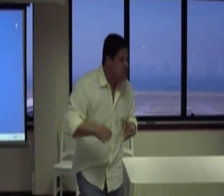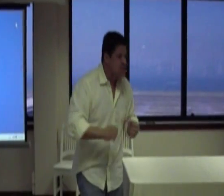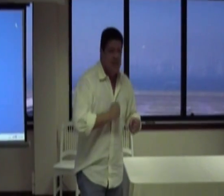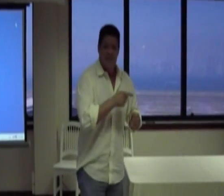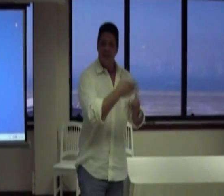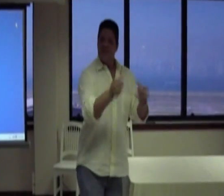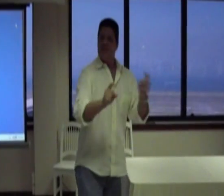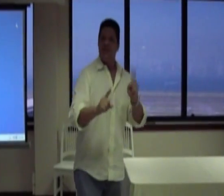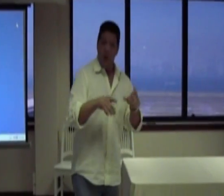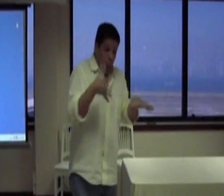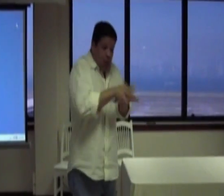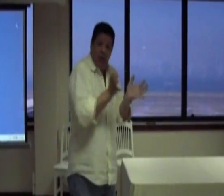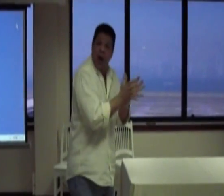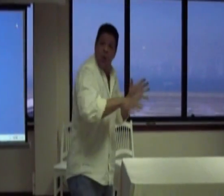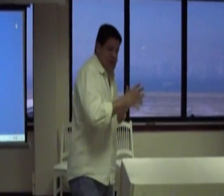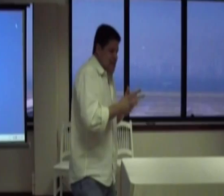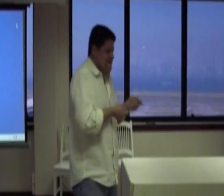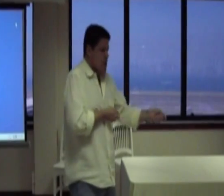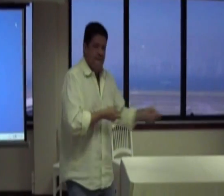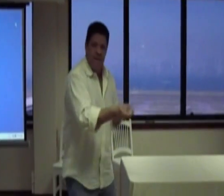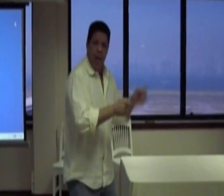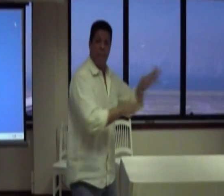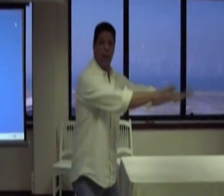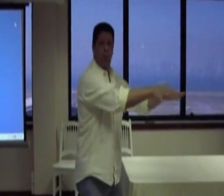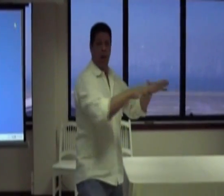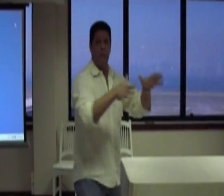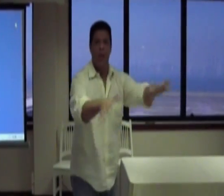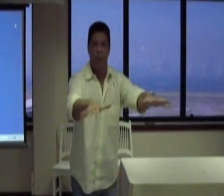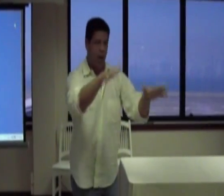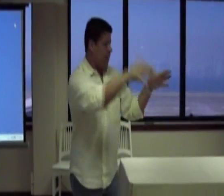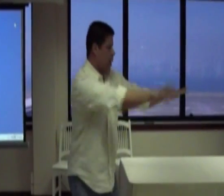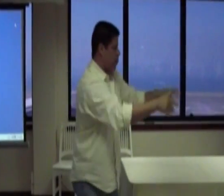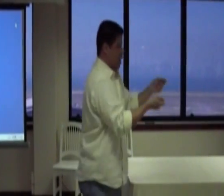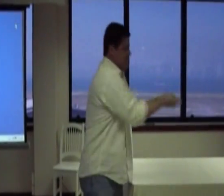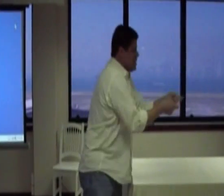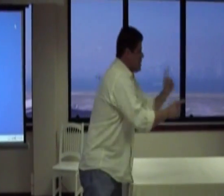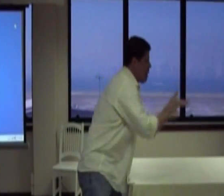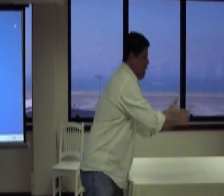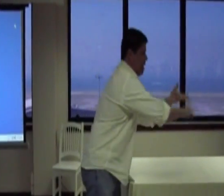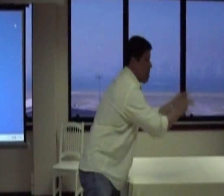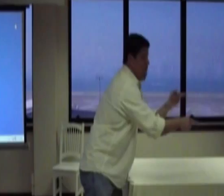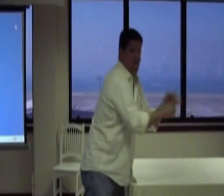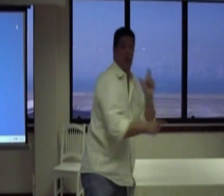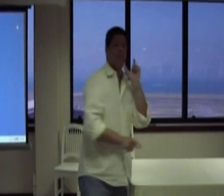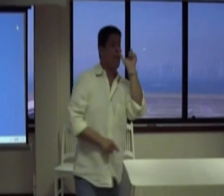a UMEC não aceitou essa questão da inclusão. Eles colocaram como uma